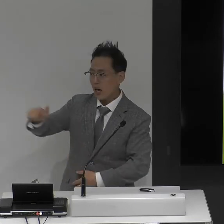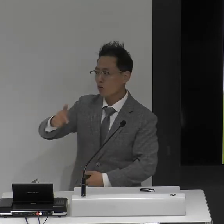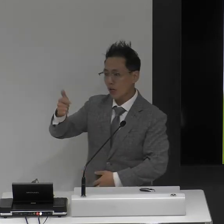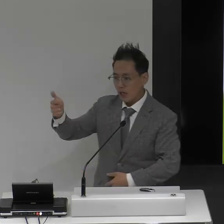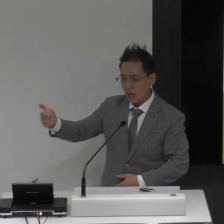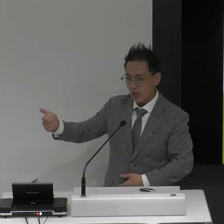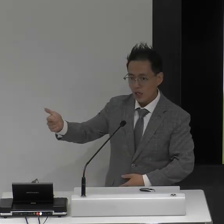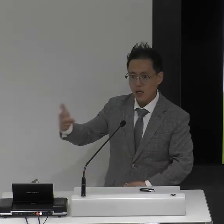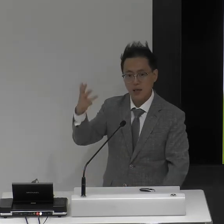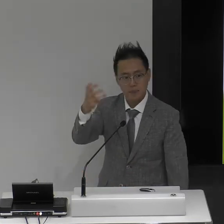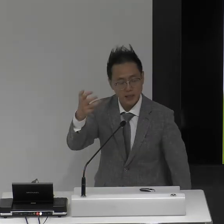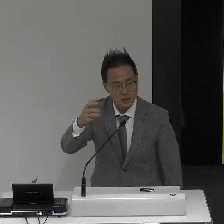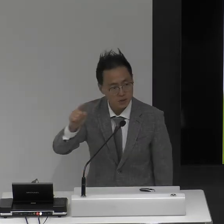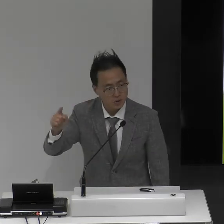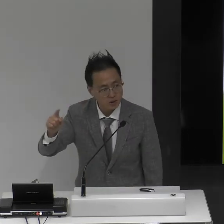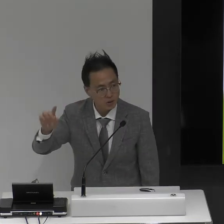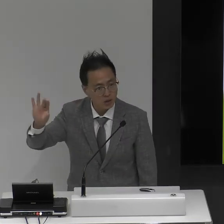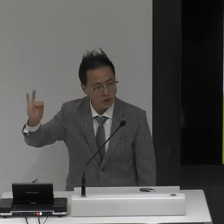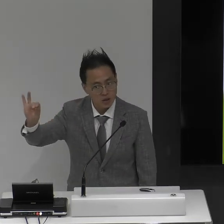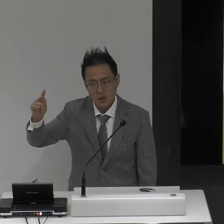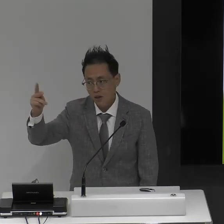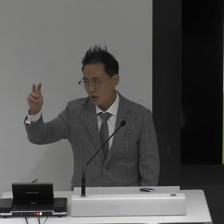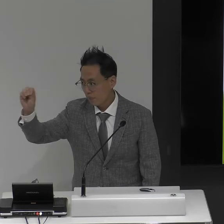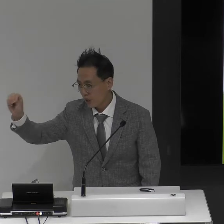하루에 80에서 100km.